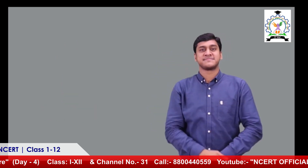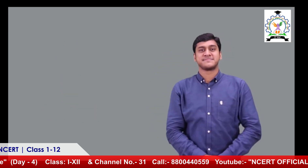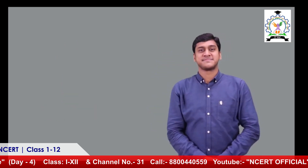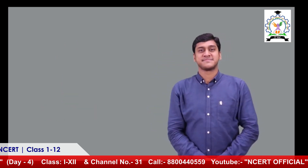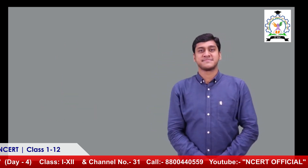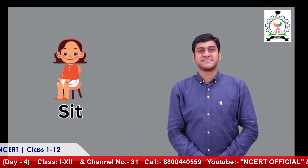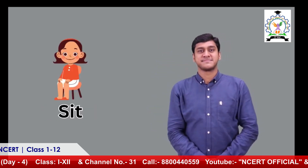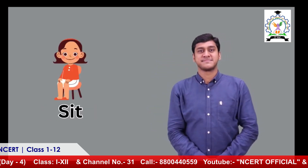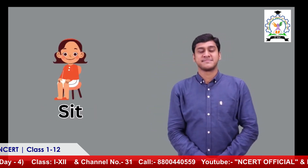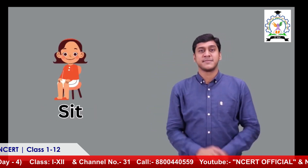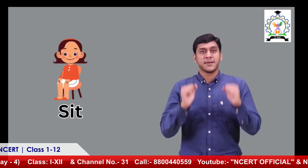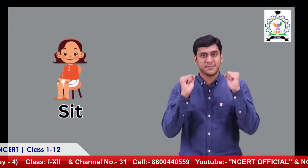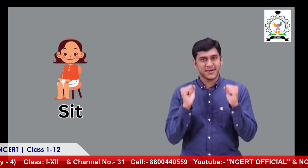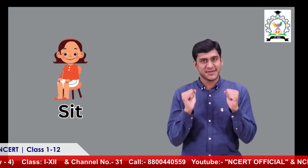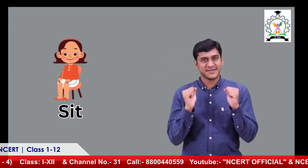खड़े होना,